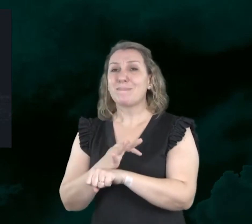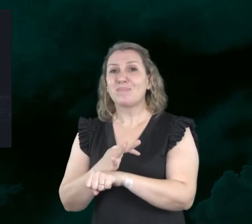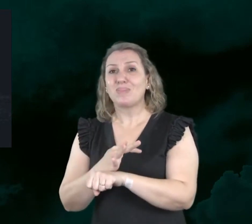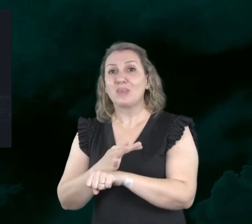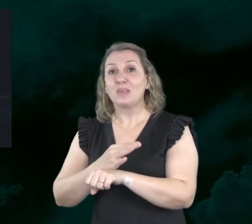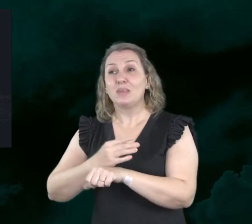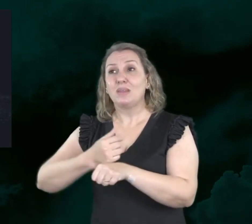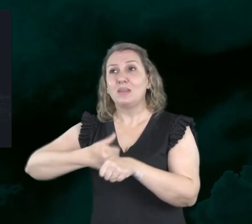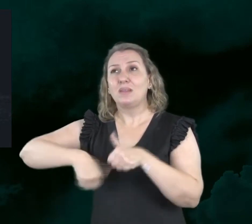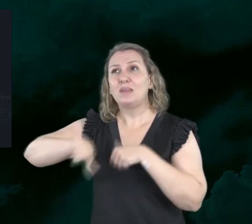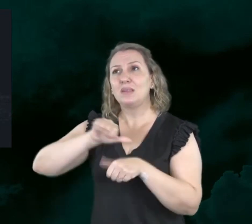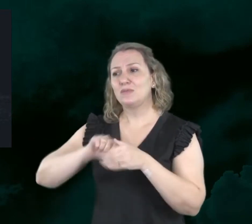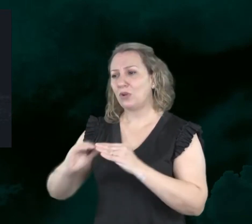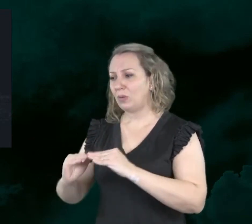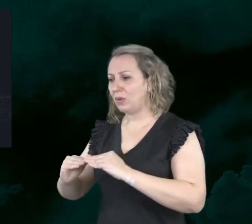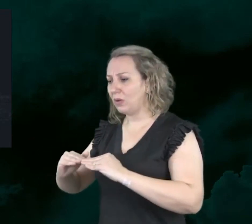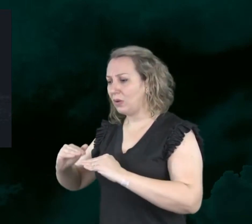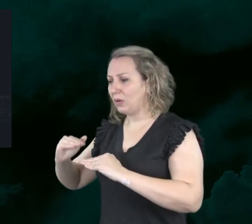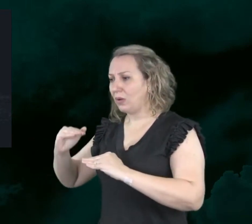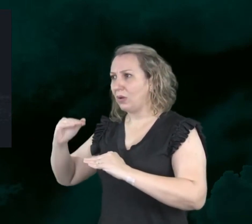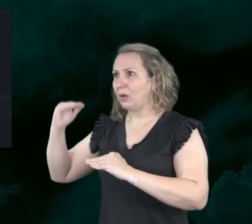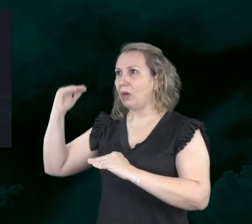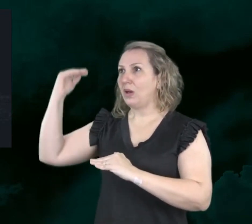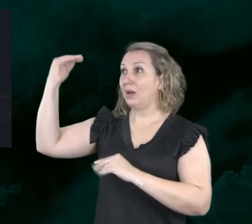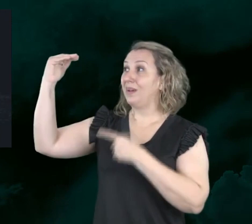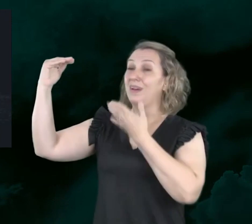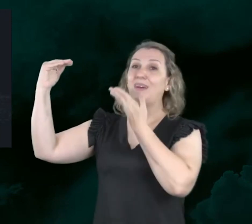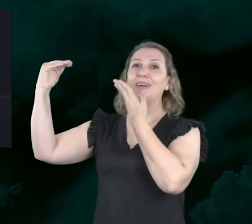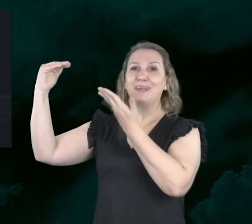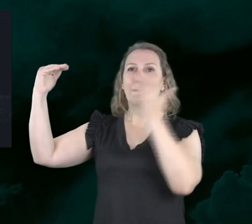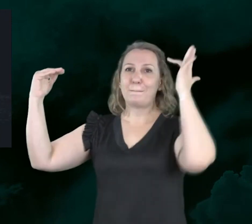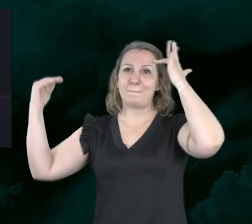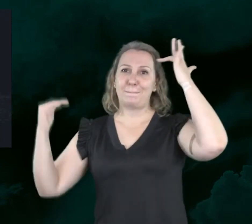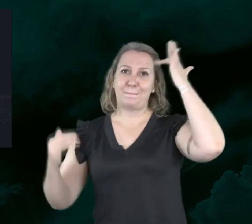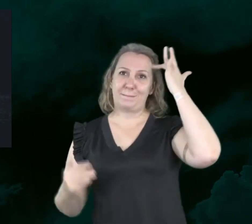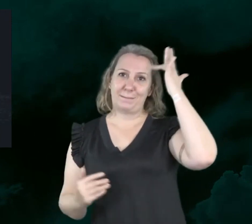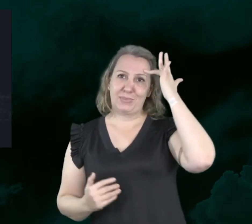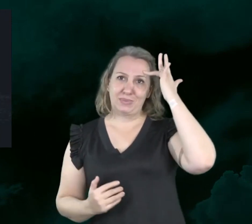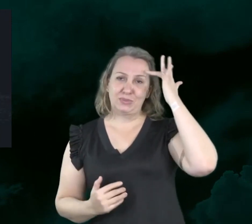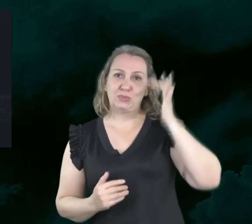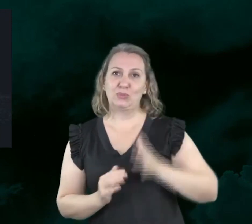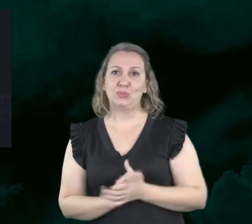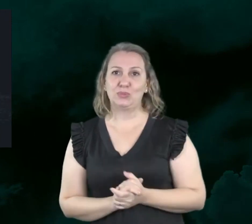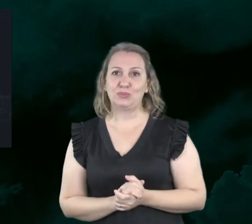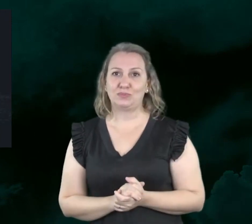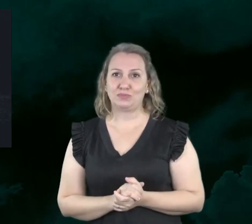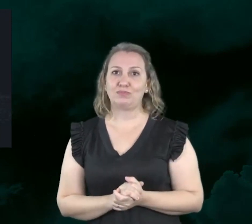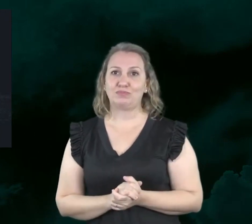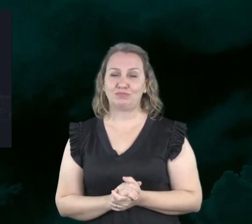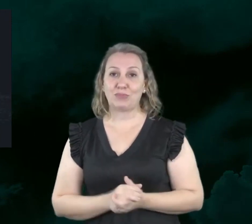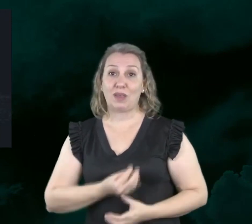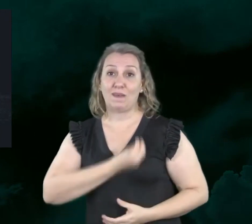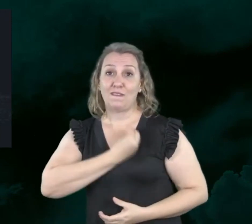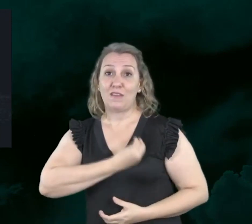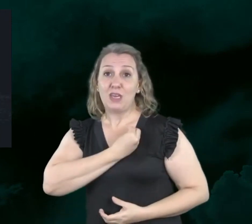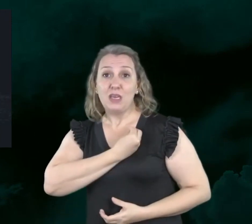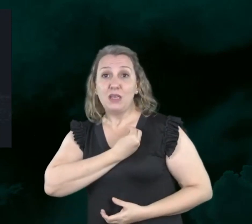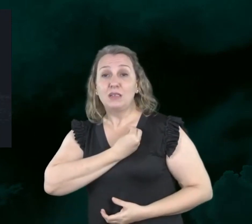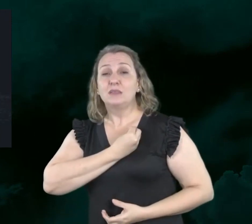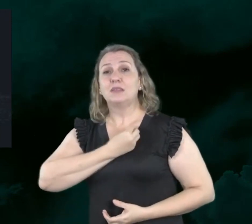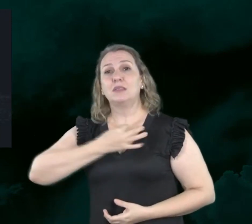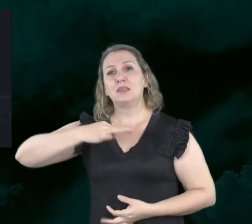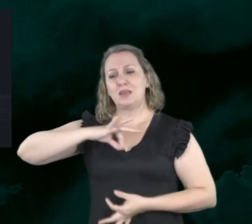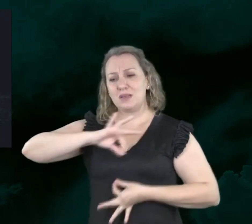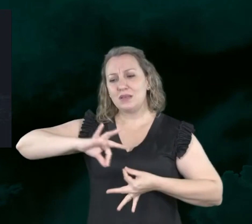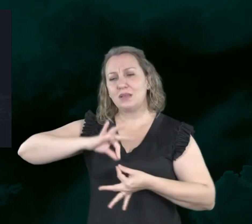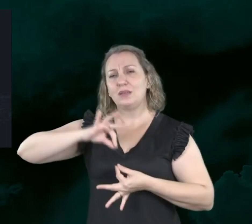você transitar da vida espiritual incipiente para a vida espiritual madura. Tem que passar